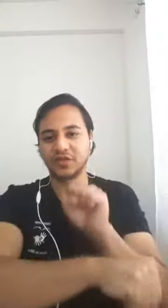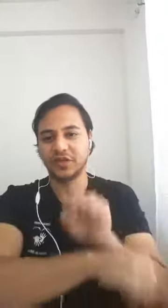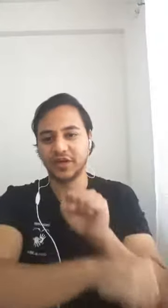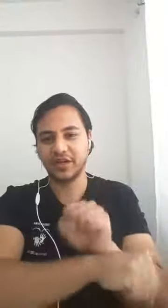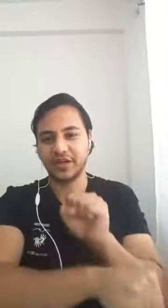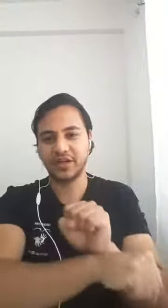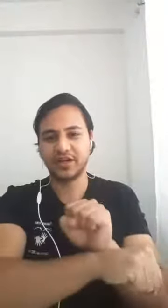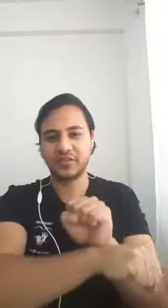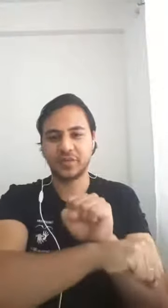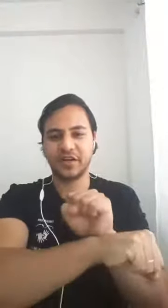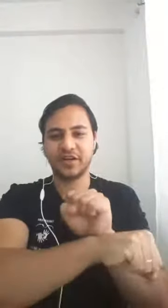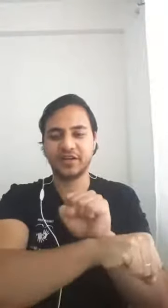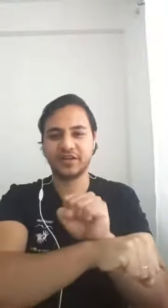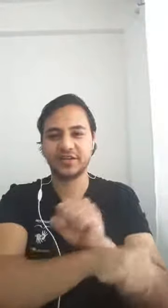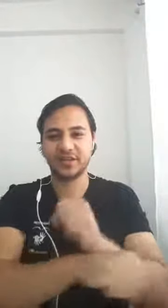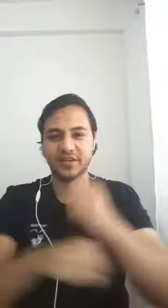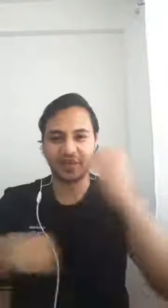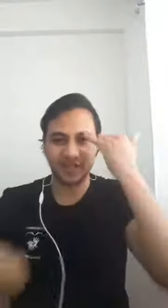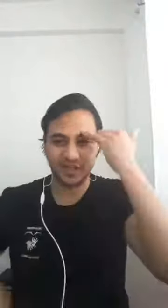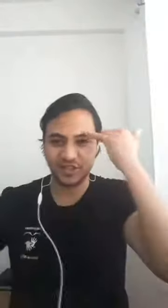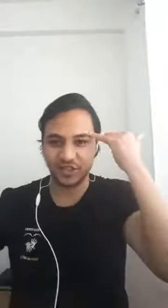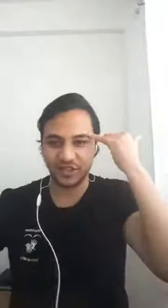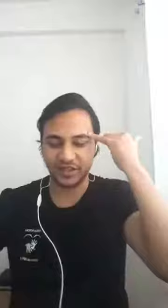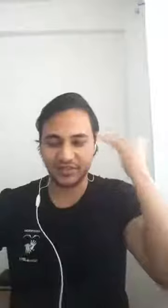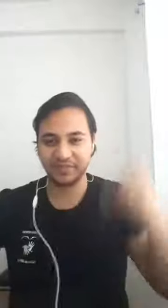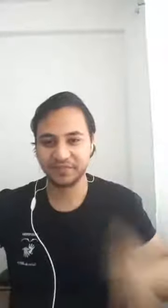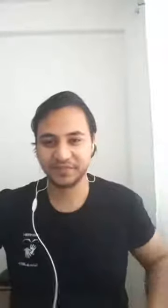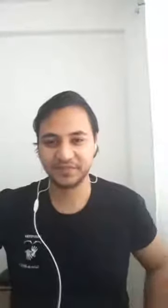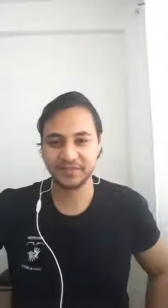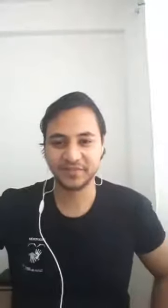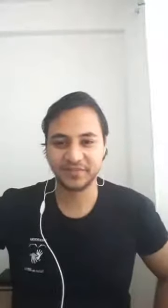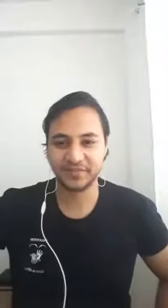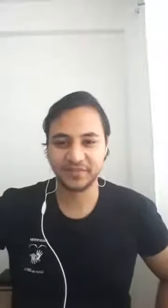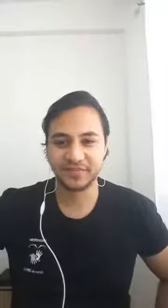Vamos aguardar aí, esperar a Jana.